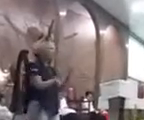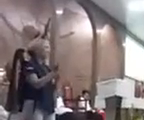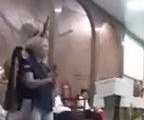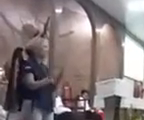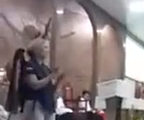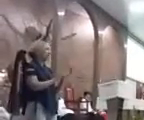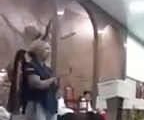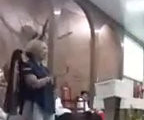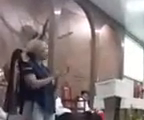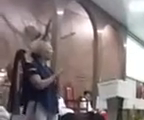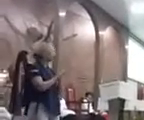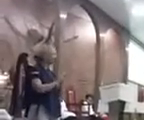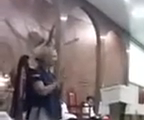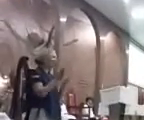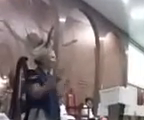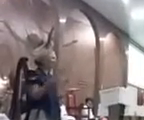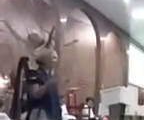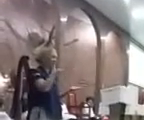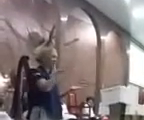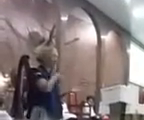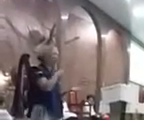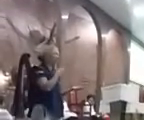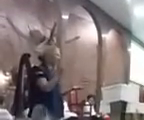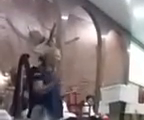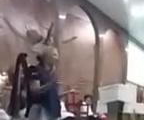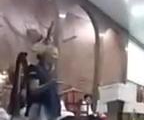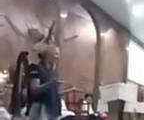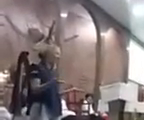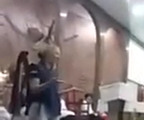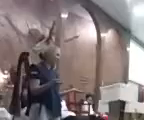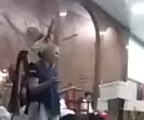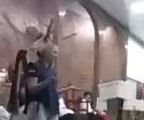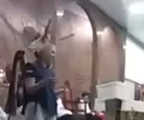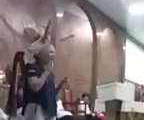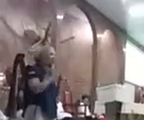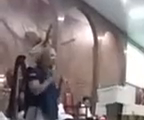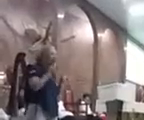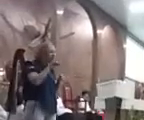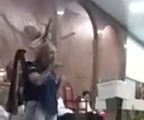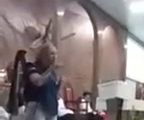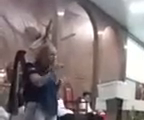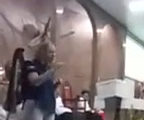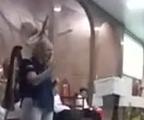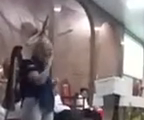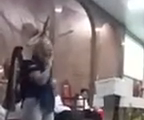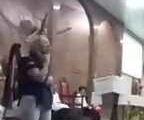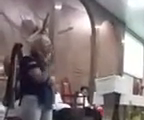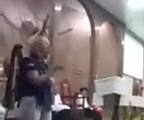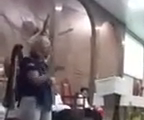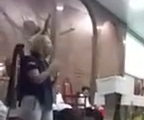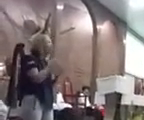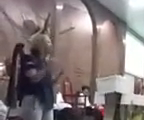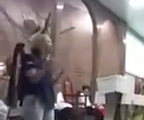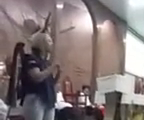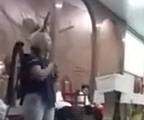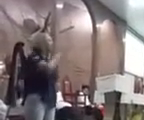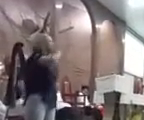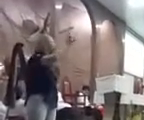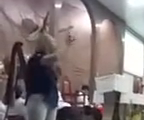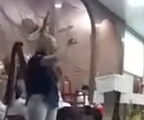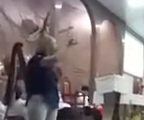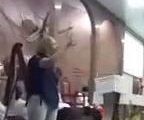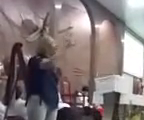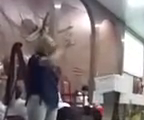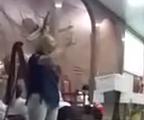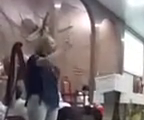vinde bendito de meu Pai. E aqueles que pouco caso fizerem das coisas de Deus, afastai-vos de